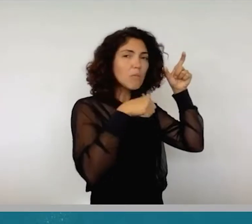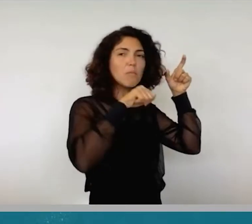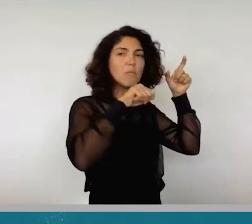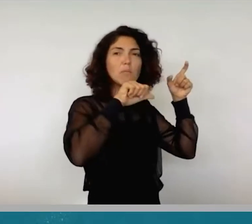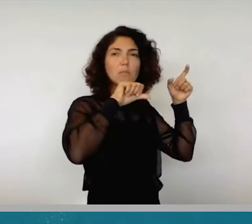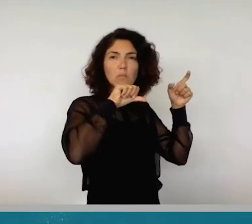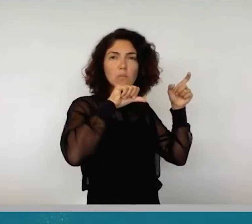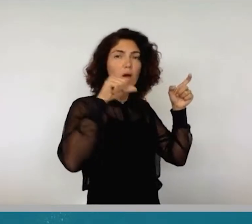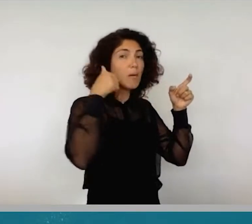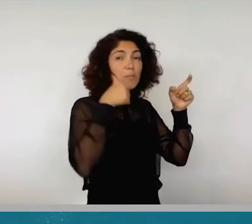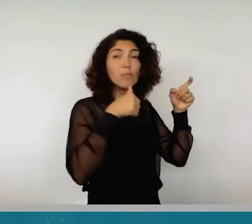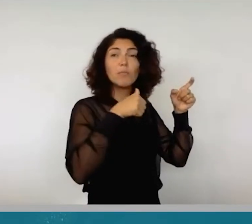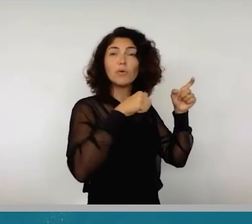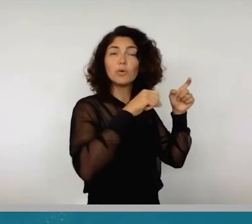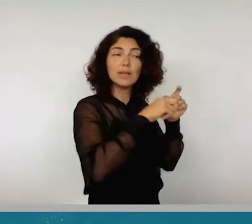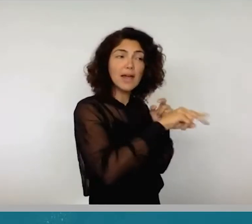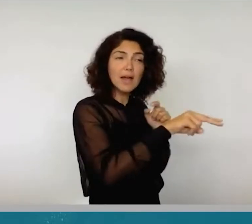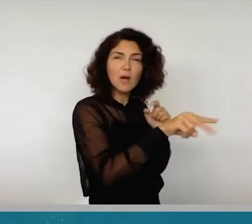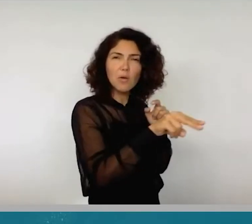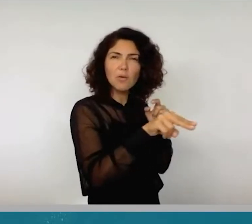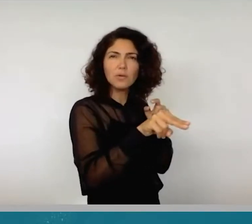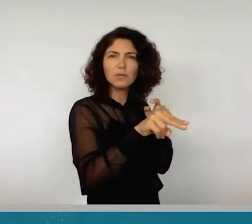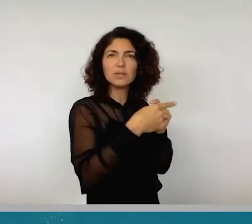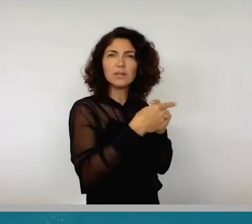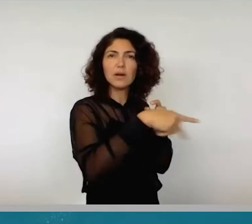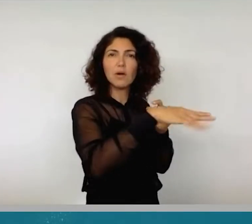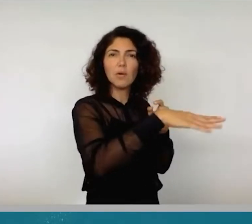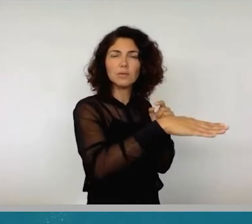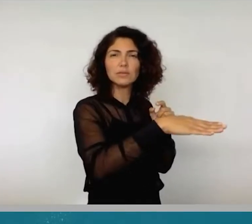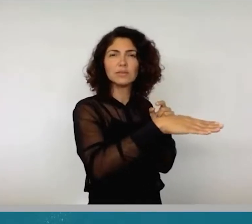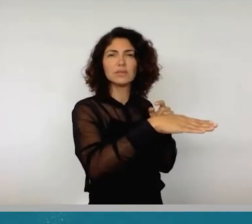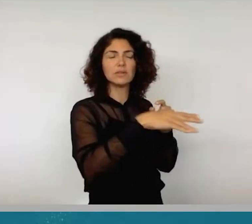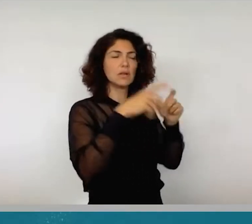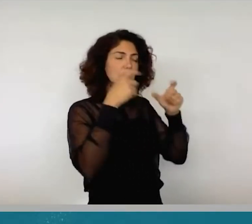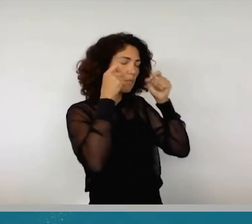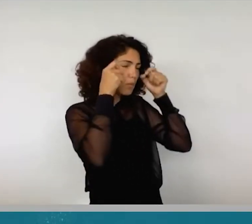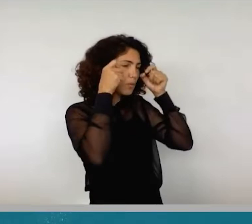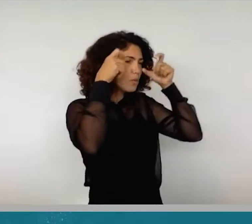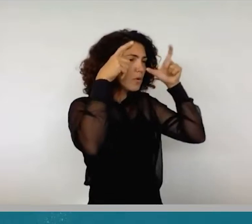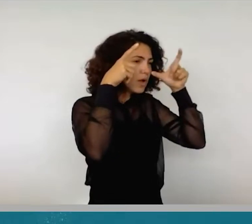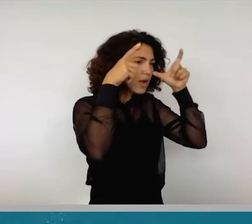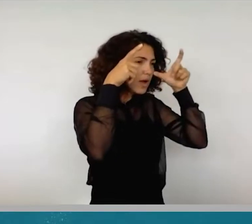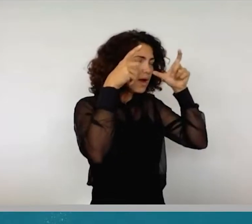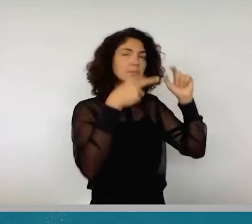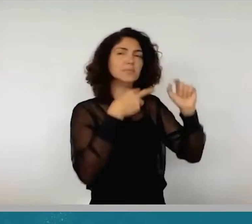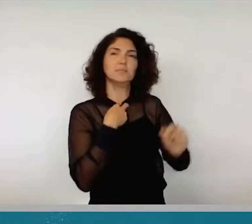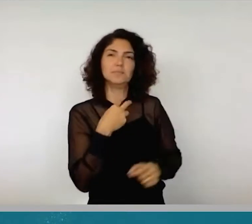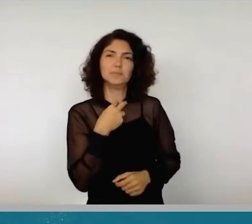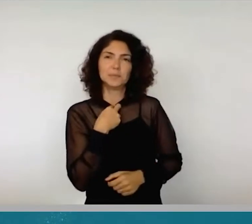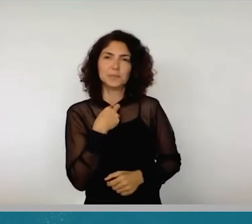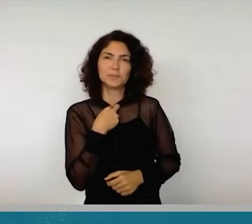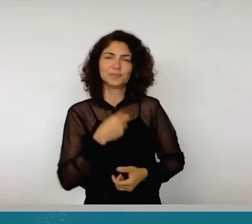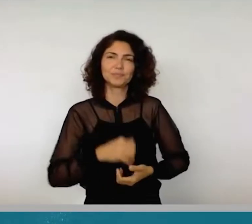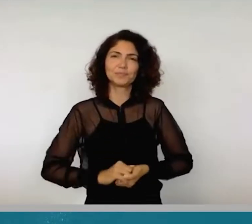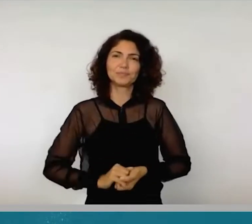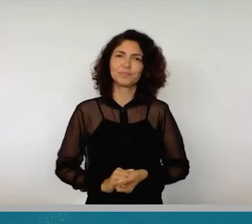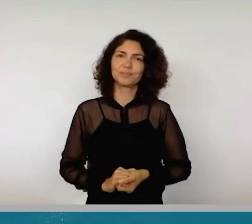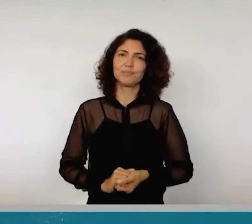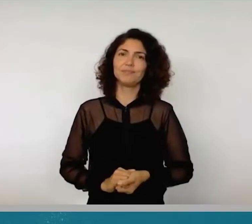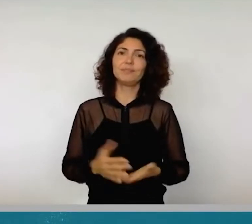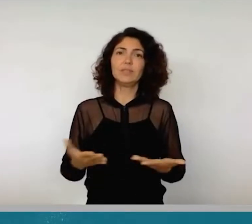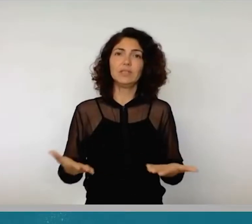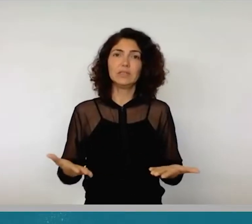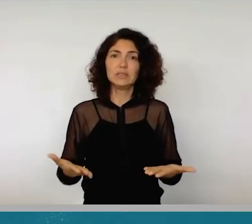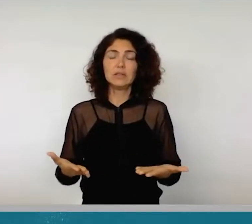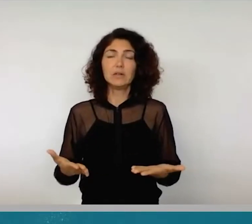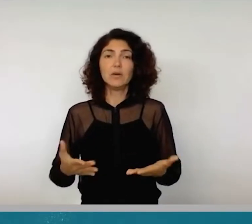pudesse praticar toda a lei, imagina a nova lei. O nosso Senhor Jesus, ele foi